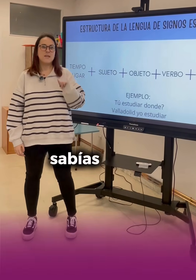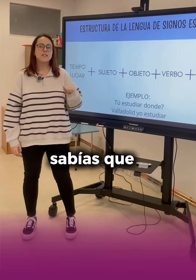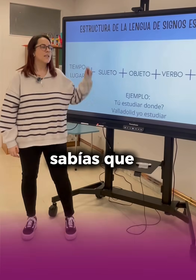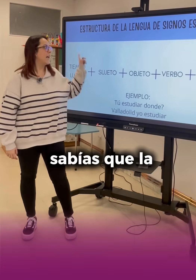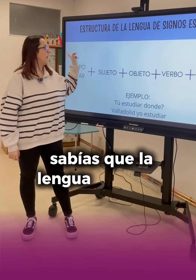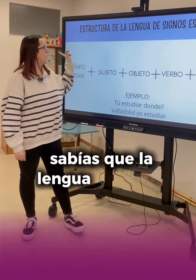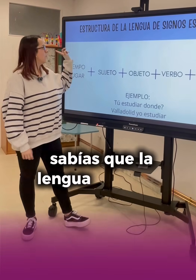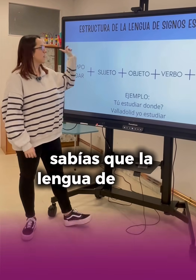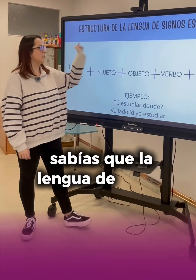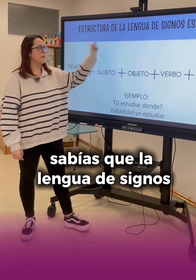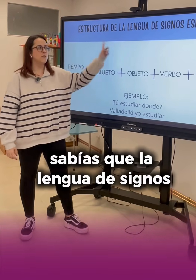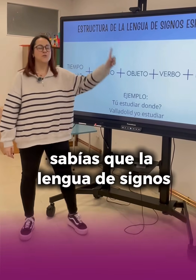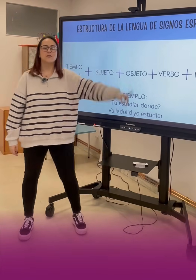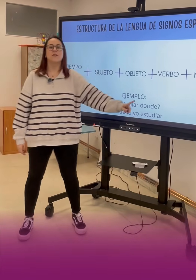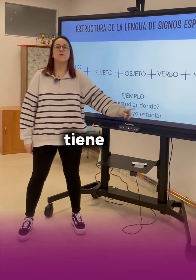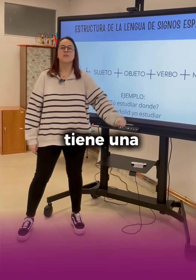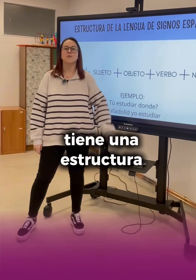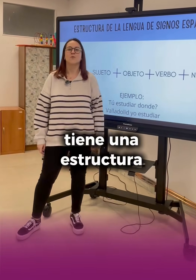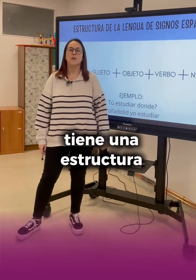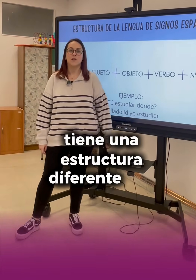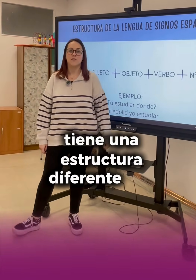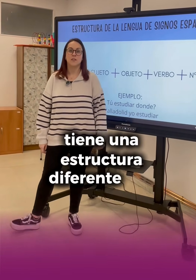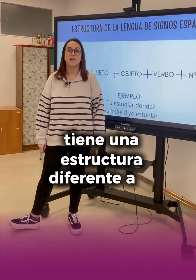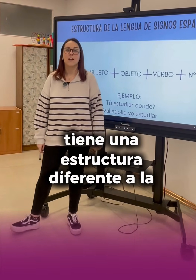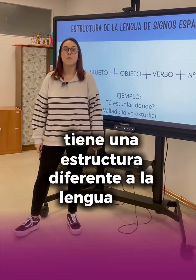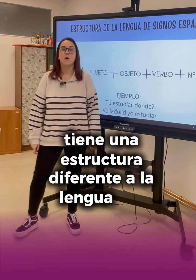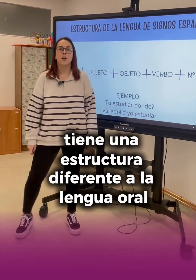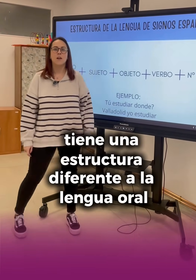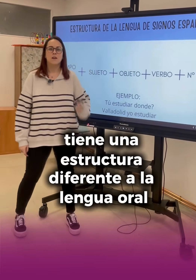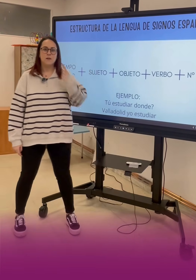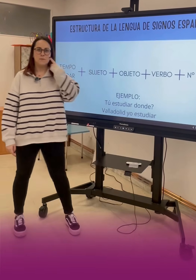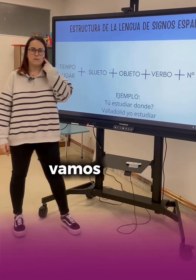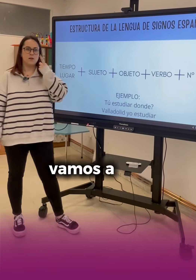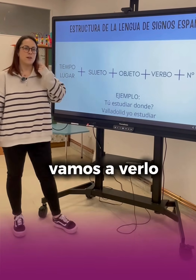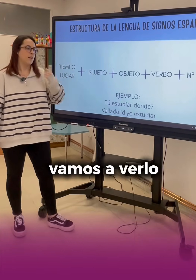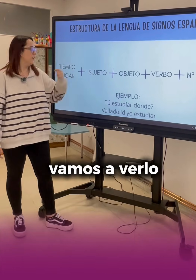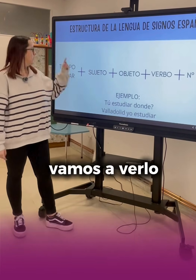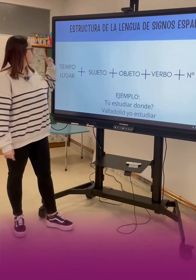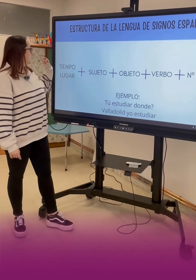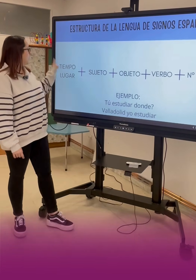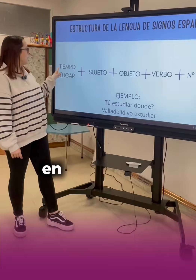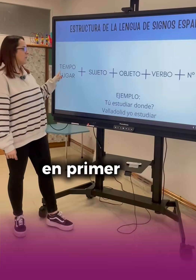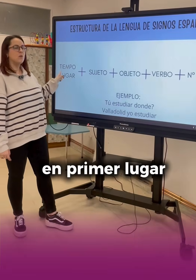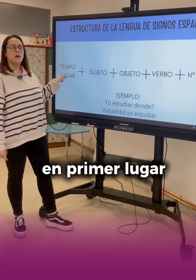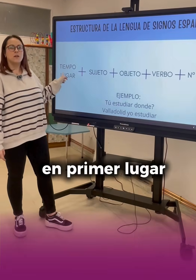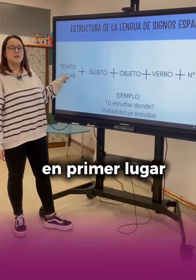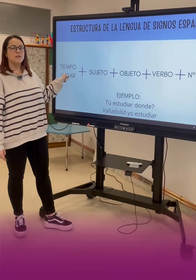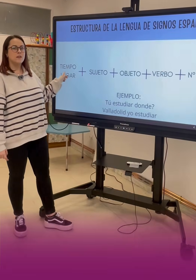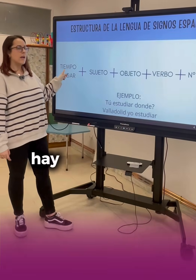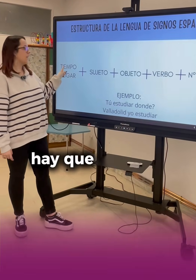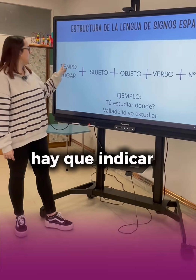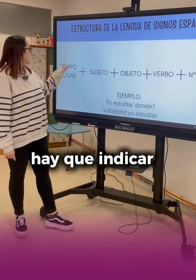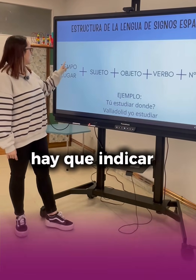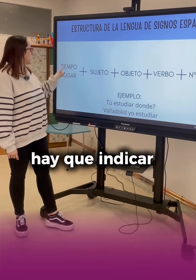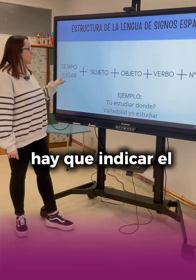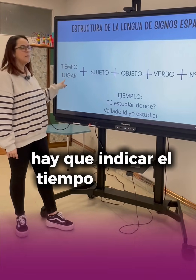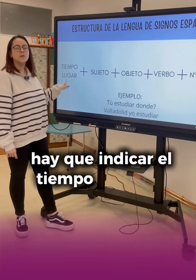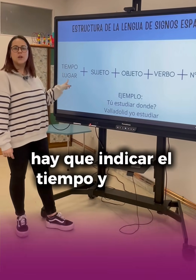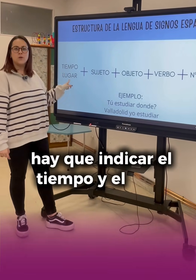¿Sabías que la lengua de signos tiene una estructura diferente a la lengua oral? Vamos a verlo. En primer lugar, hay que indicar el tiempo y el